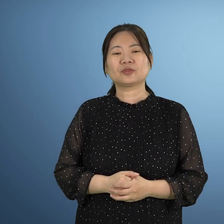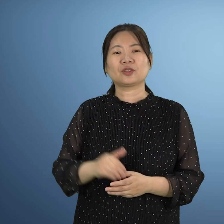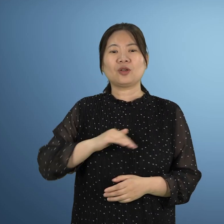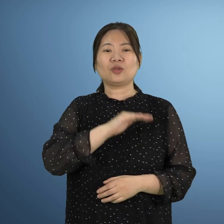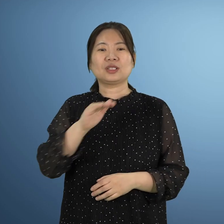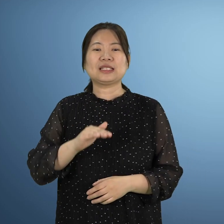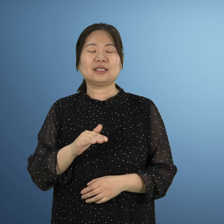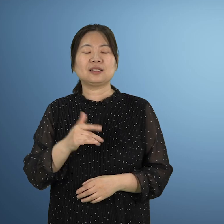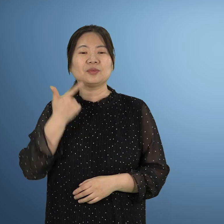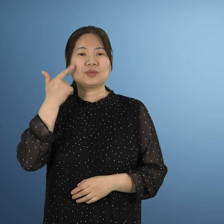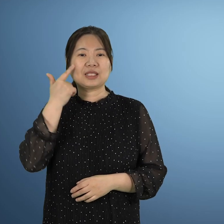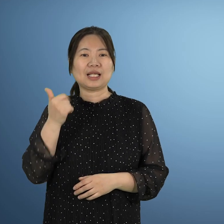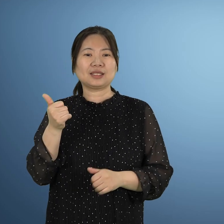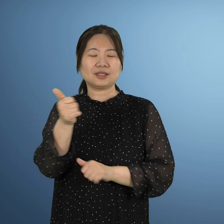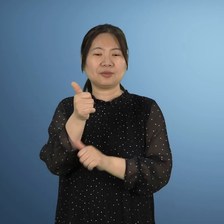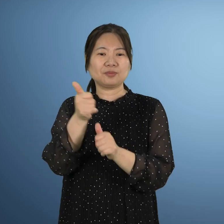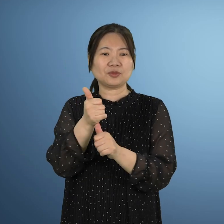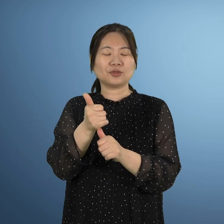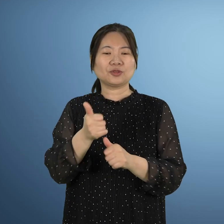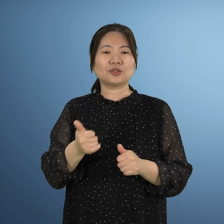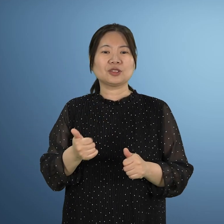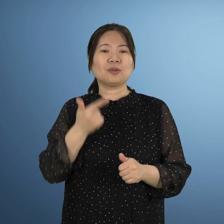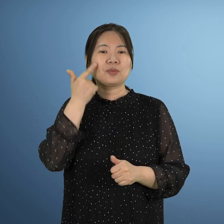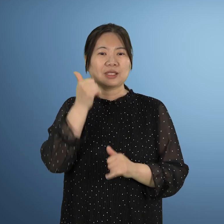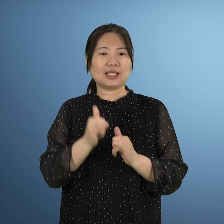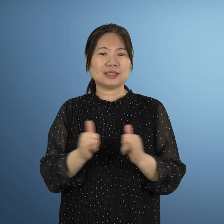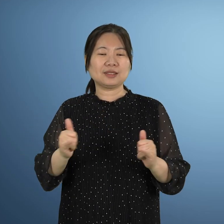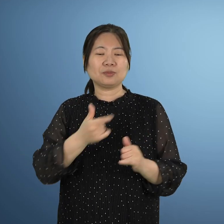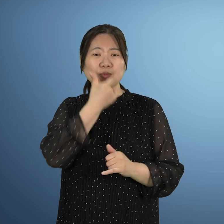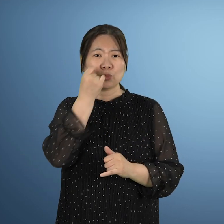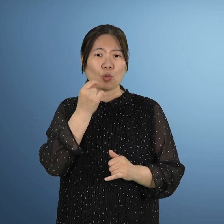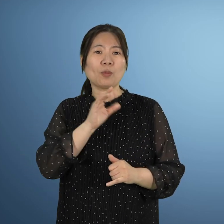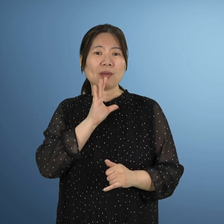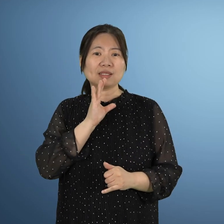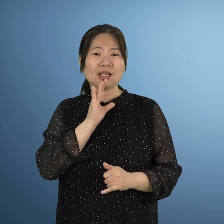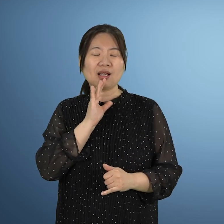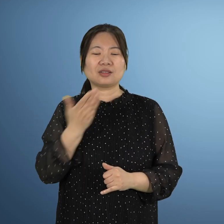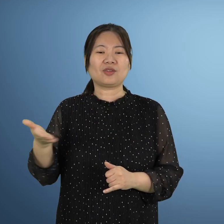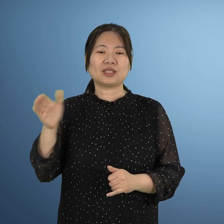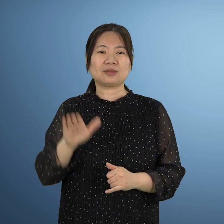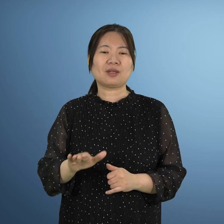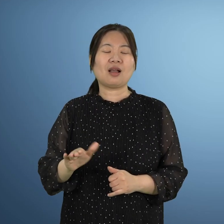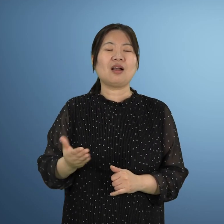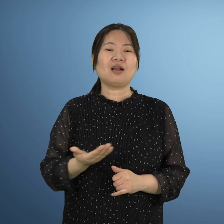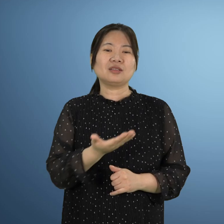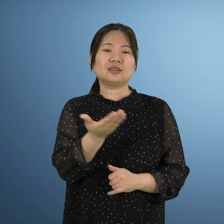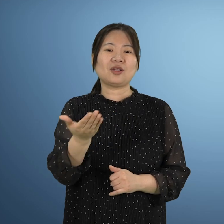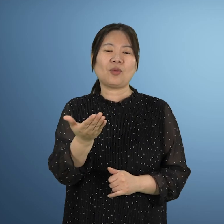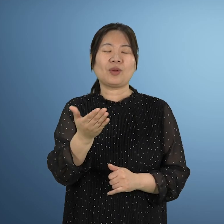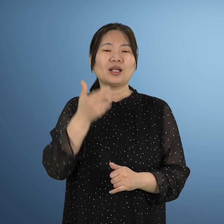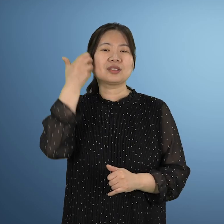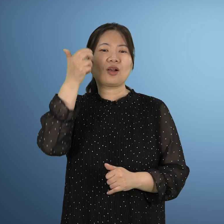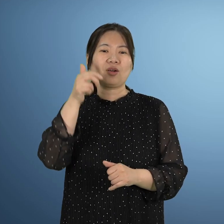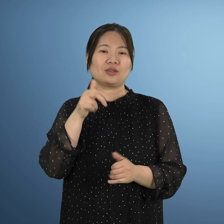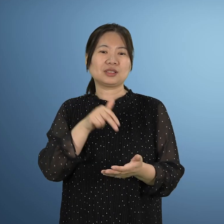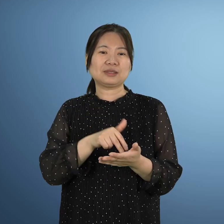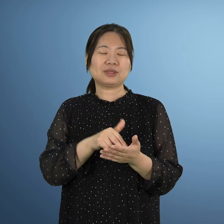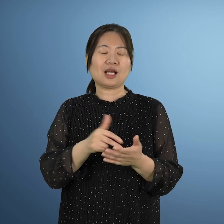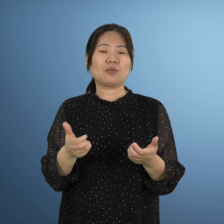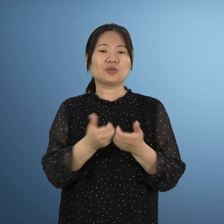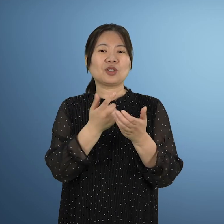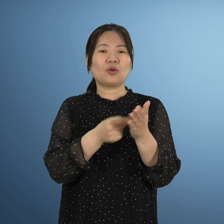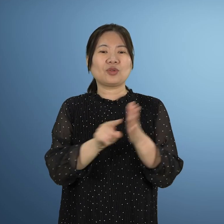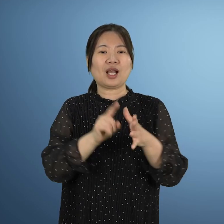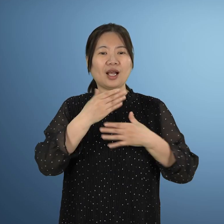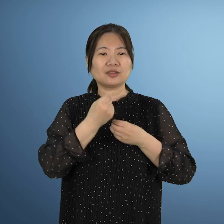우리 교육자들은 부족한 사람들이지만 저를 포함해서 여러분들의 영적인 풍성함과